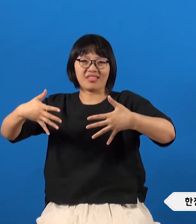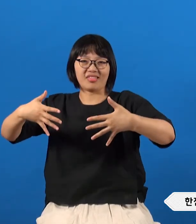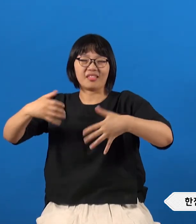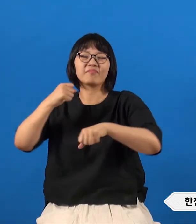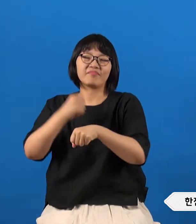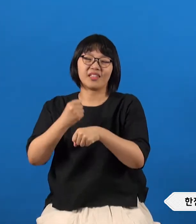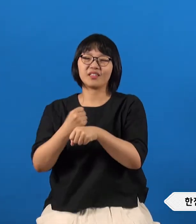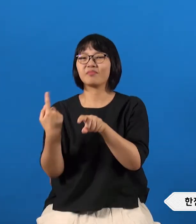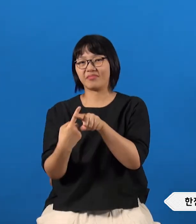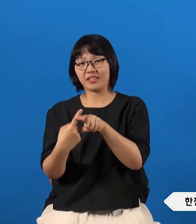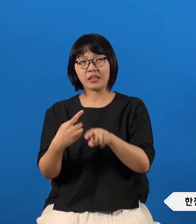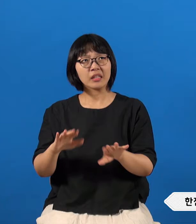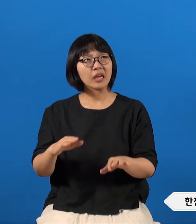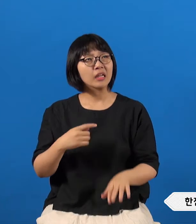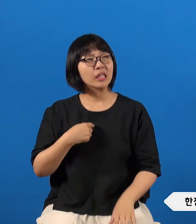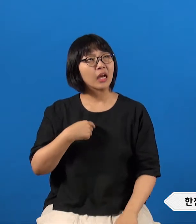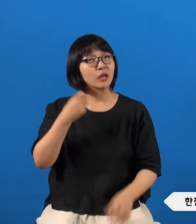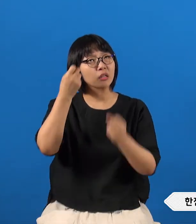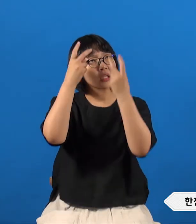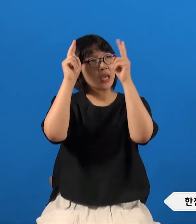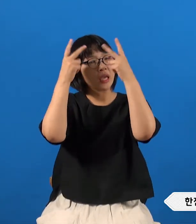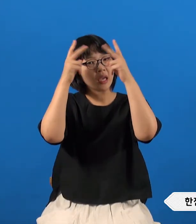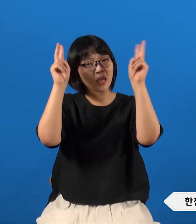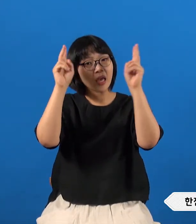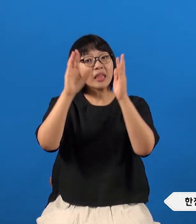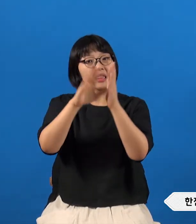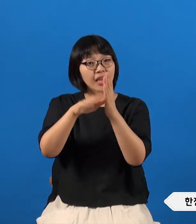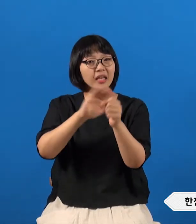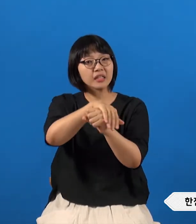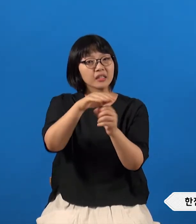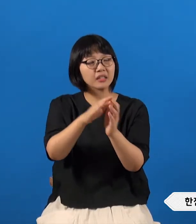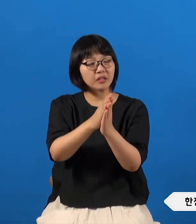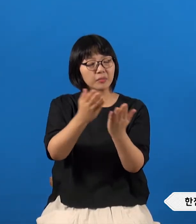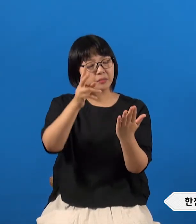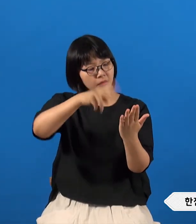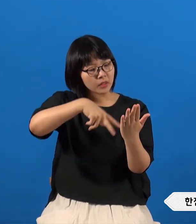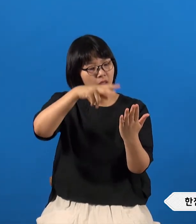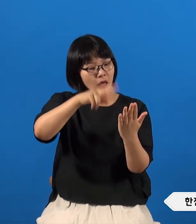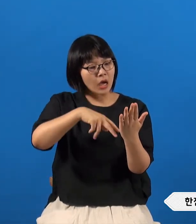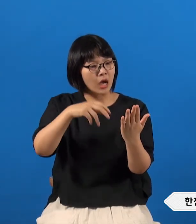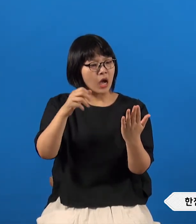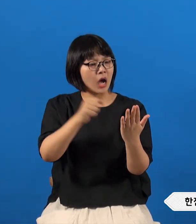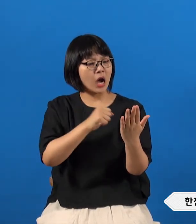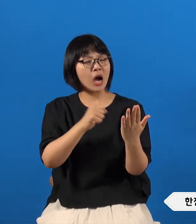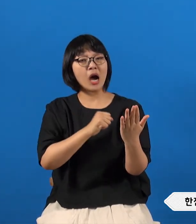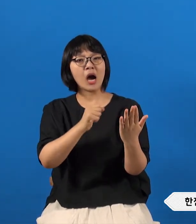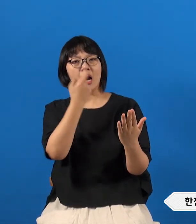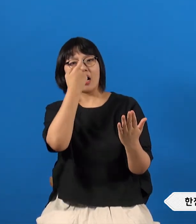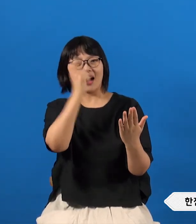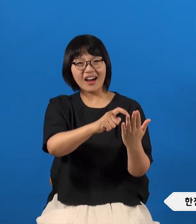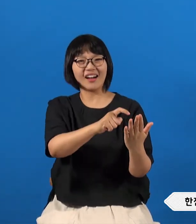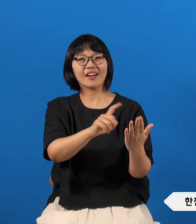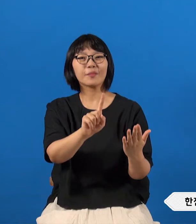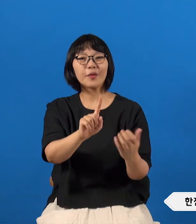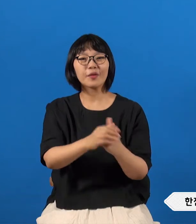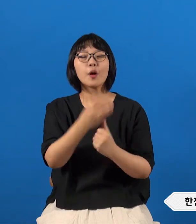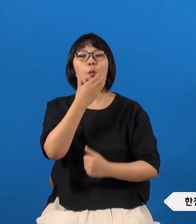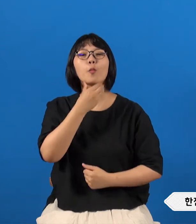대학교 2학년 때 워치만 네 책을 읽고 비로소 깨닫게 되었습니다. 복음은 완전한